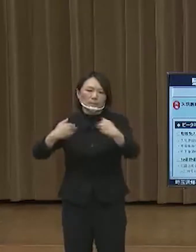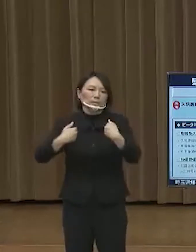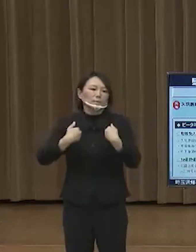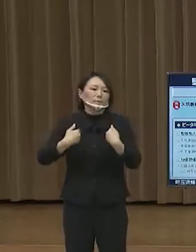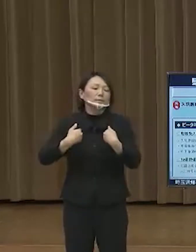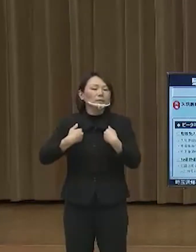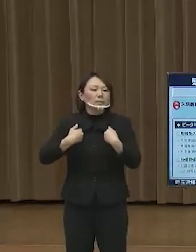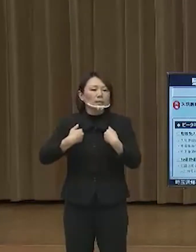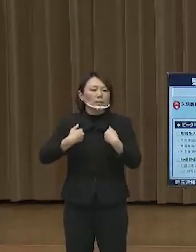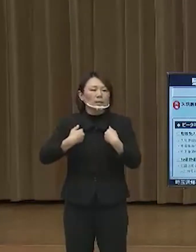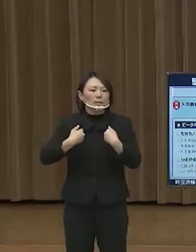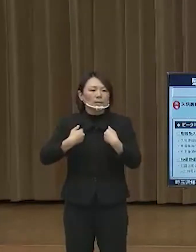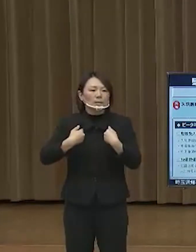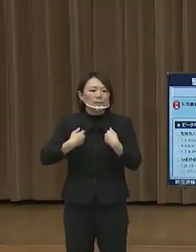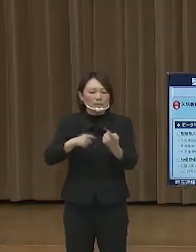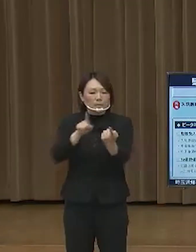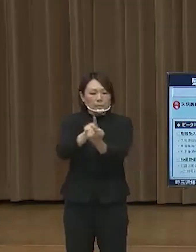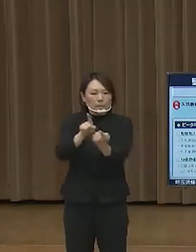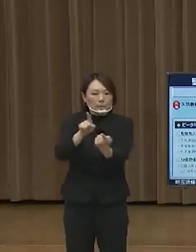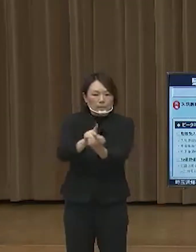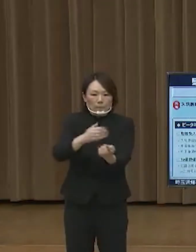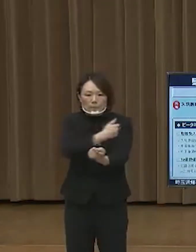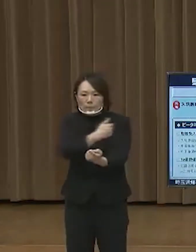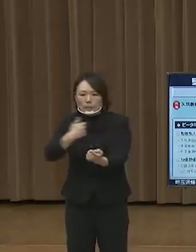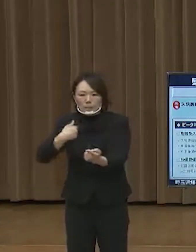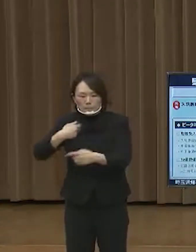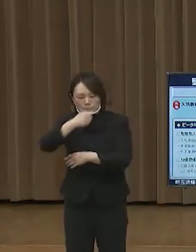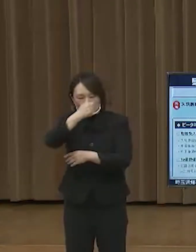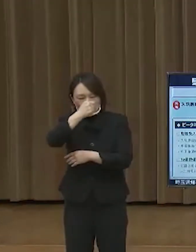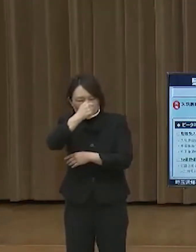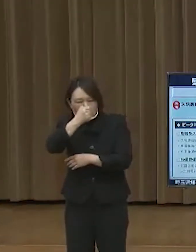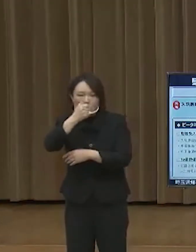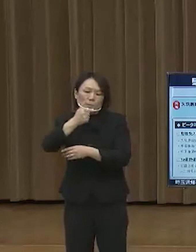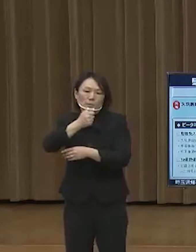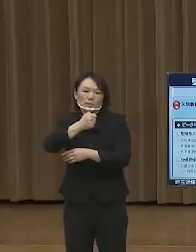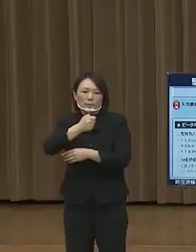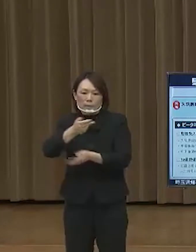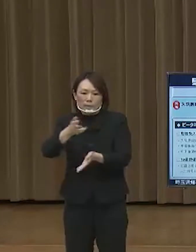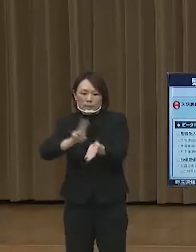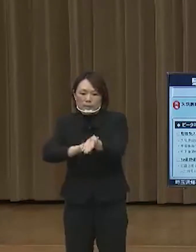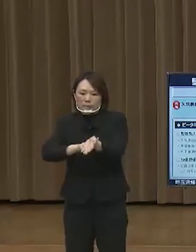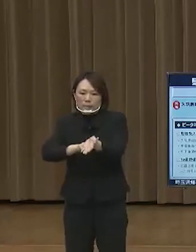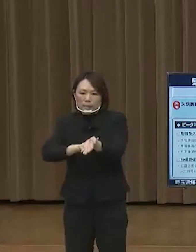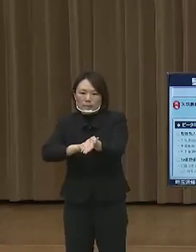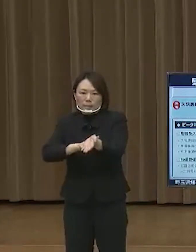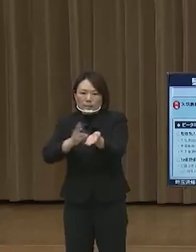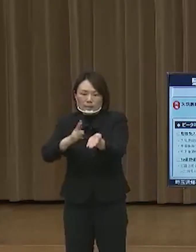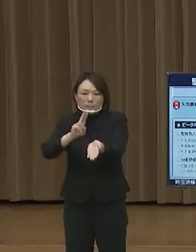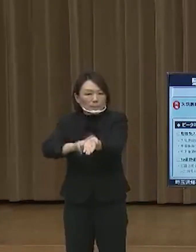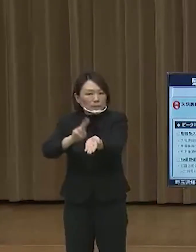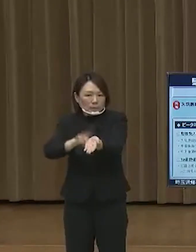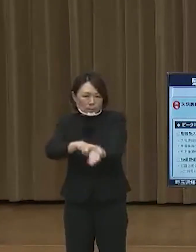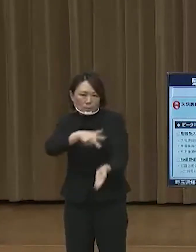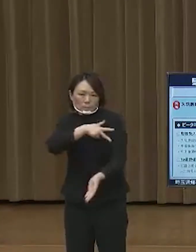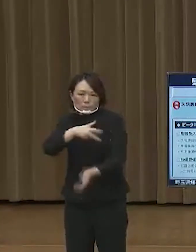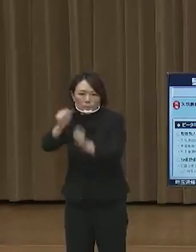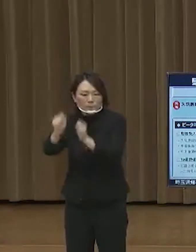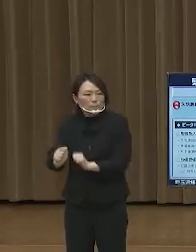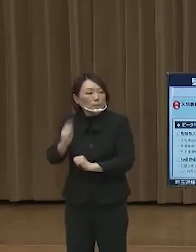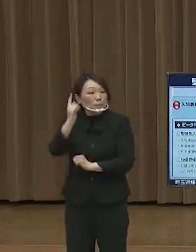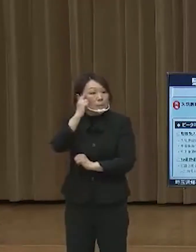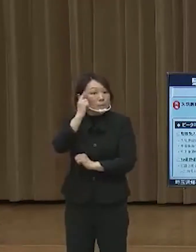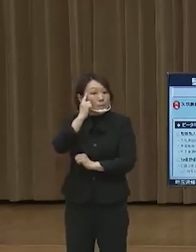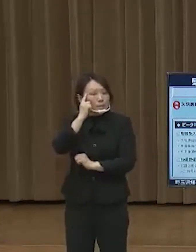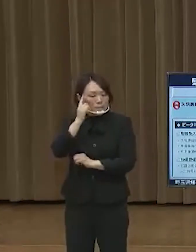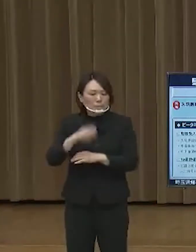けの数の医療関係者はいるというふうに考えていますが先ほど申し上げたとおりピーク時は野戦病院的な